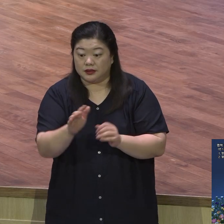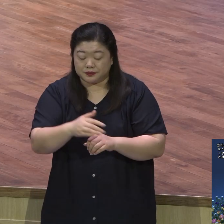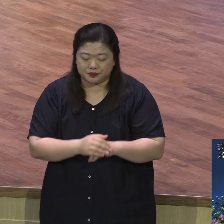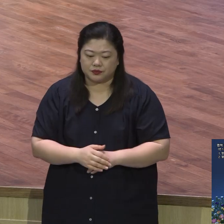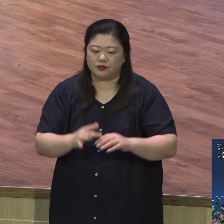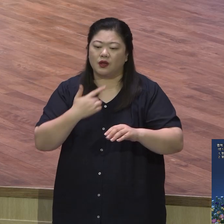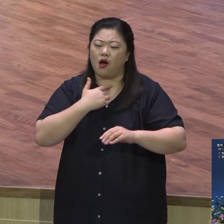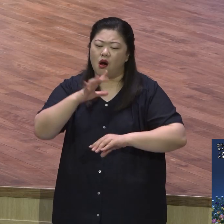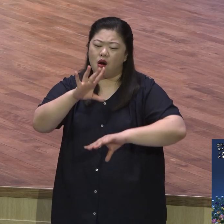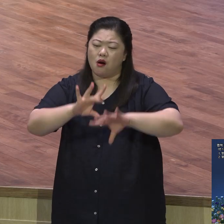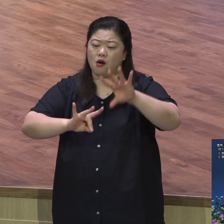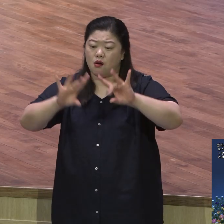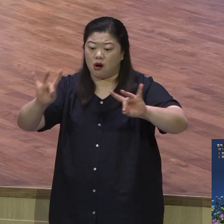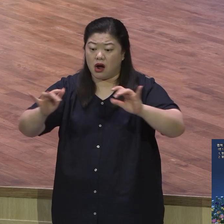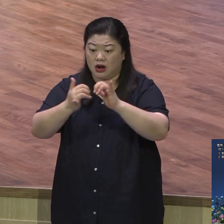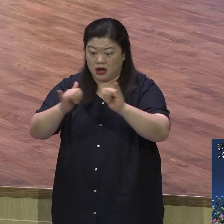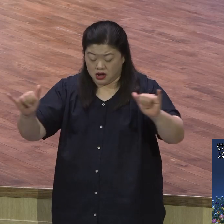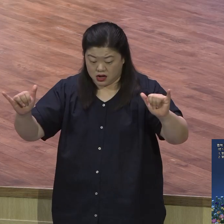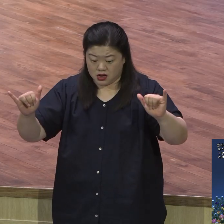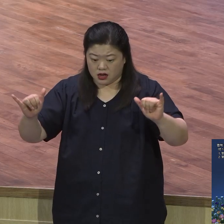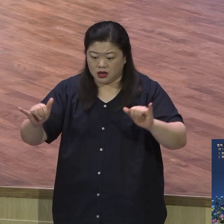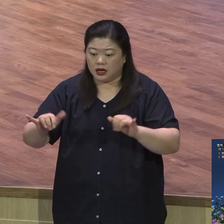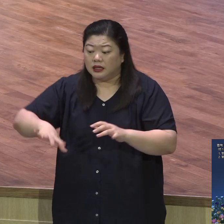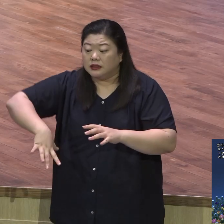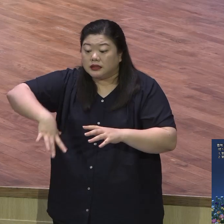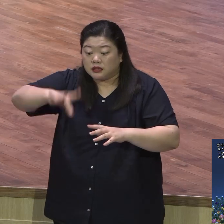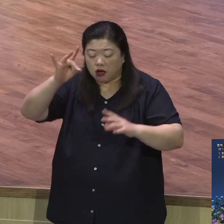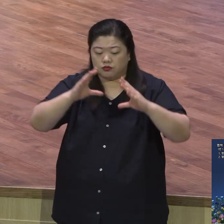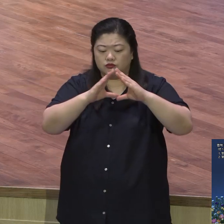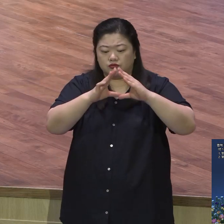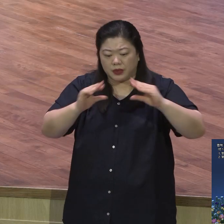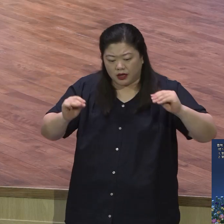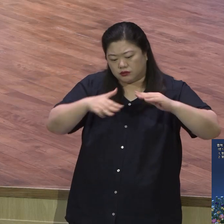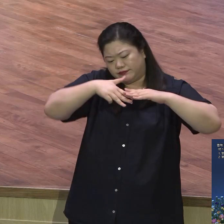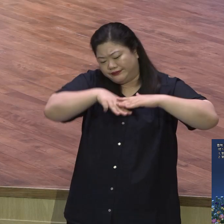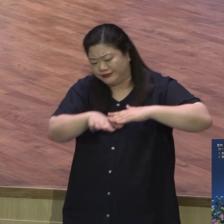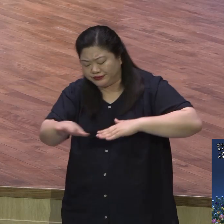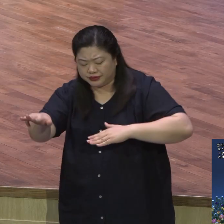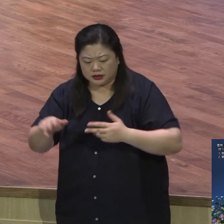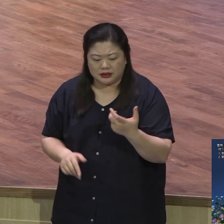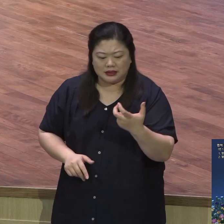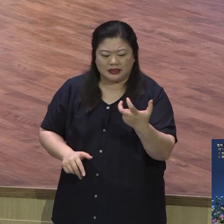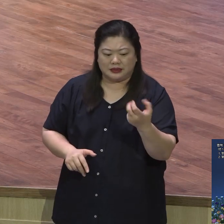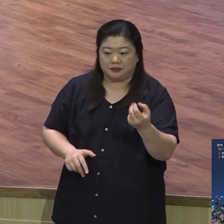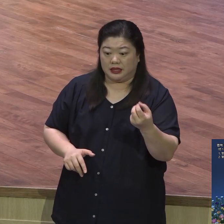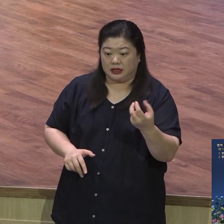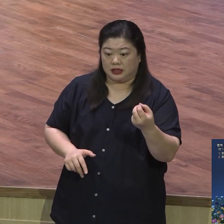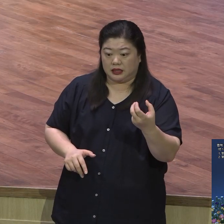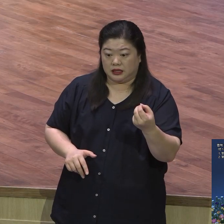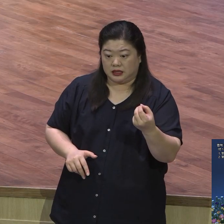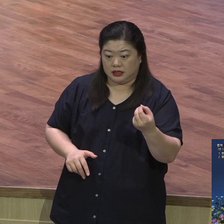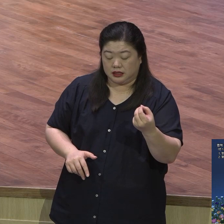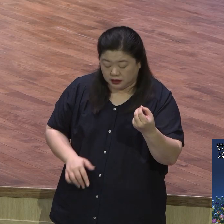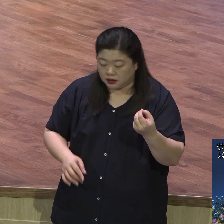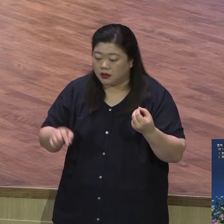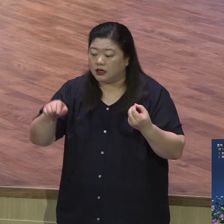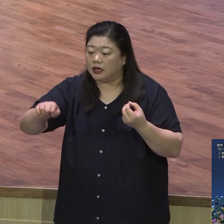흘렸는데 그 수가 차이가 나지 않아요 60만 3550명 그리고 60만